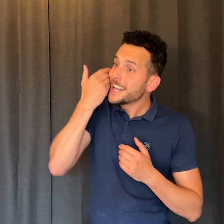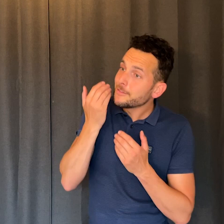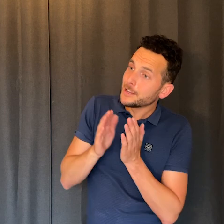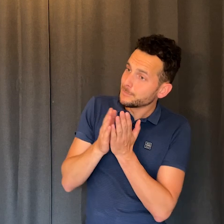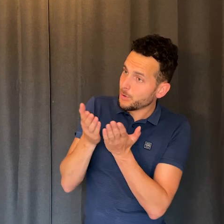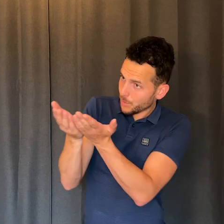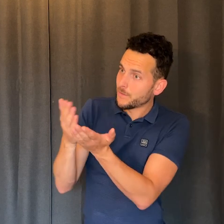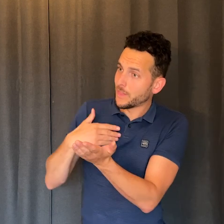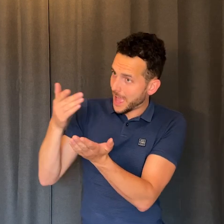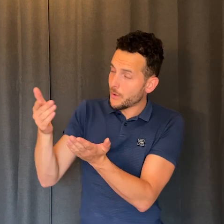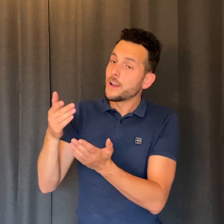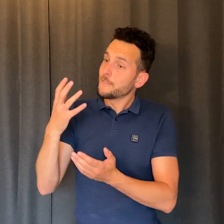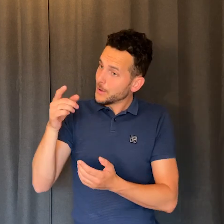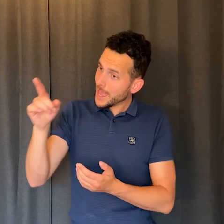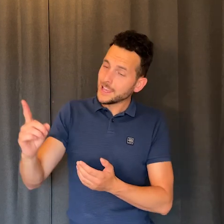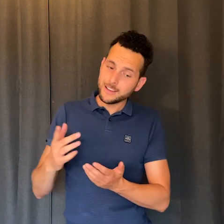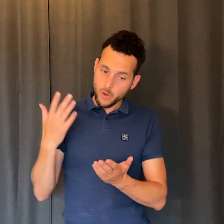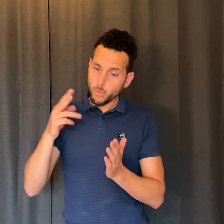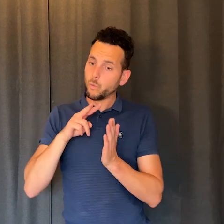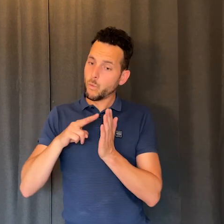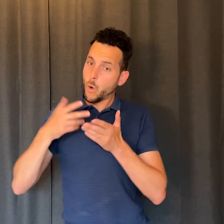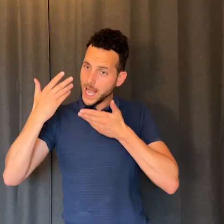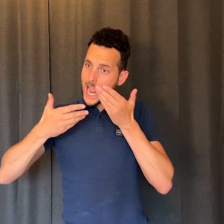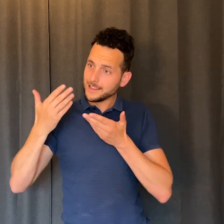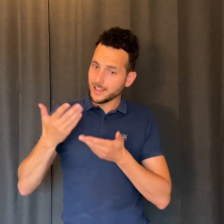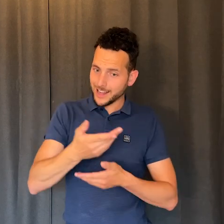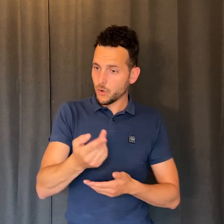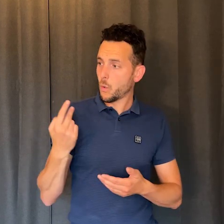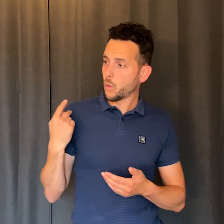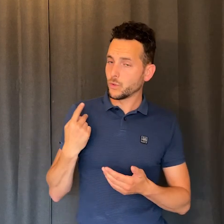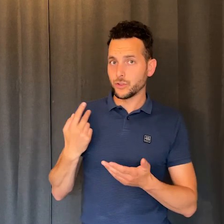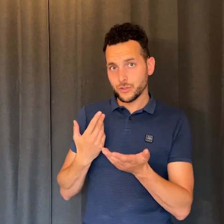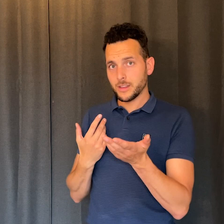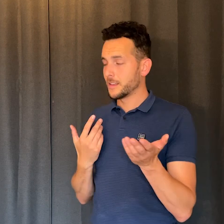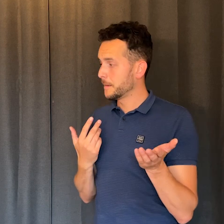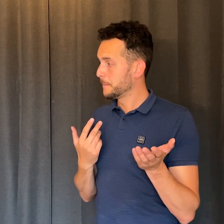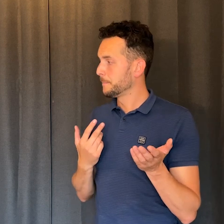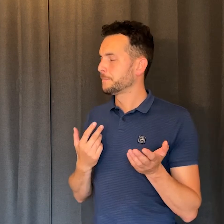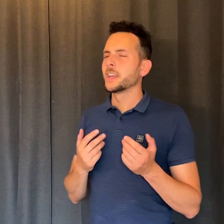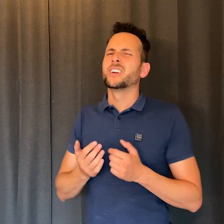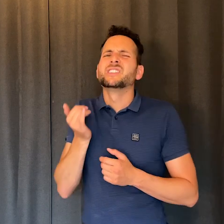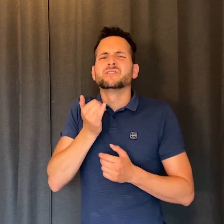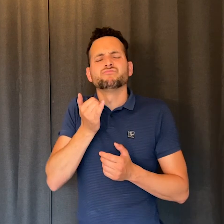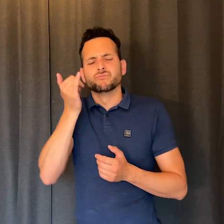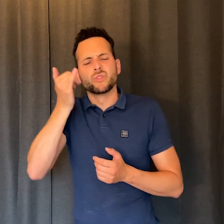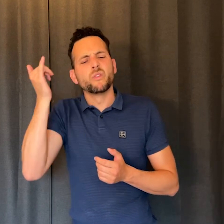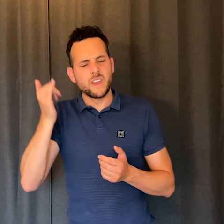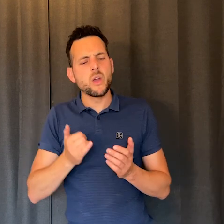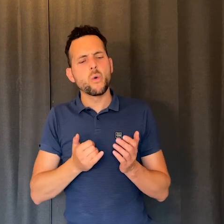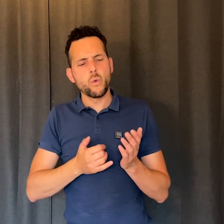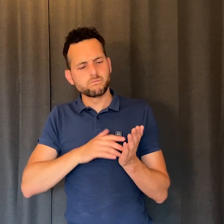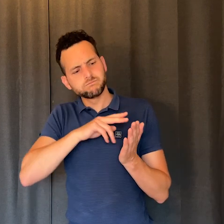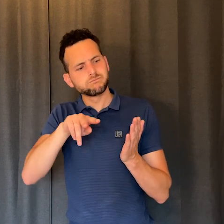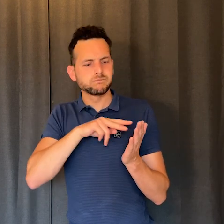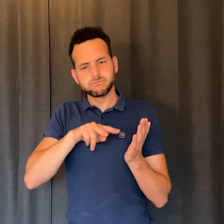willen voorlezen voor ons? Ja, doe ik. Maar weet je, daar staan eigenlijk te veel dingen in, want dan duurt het heel lang.